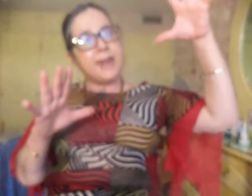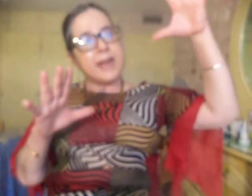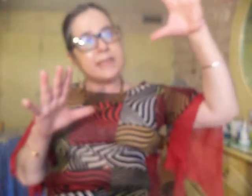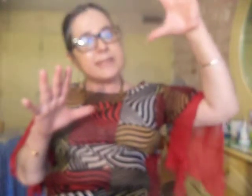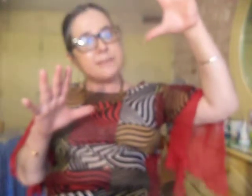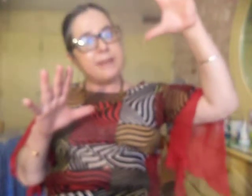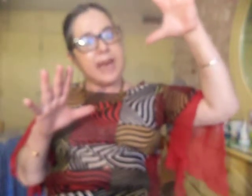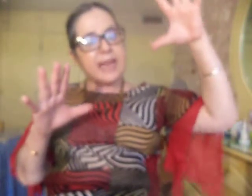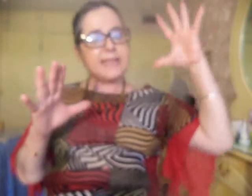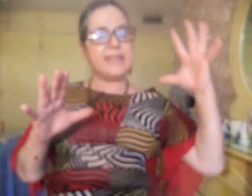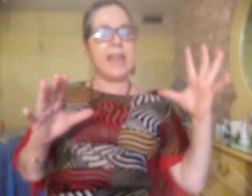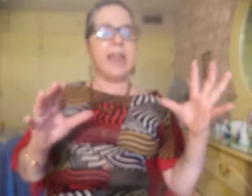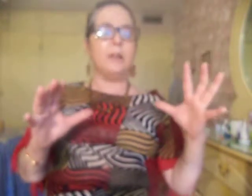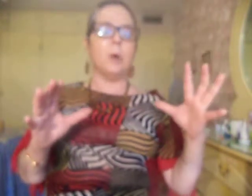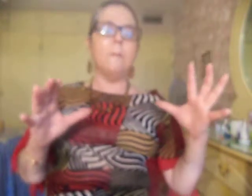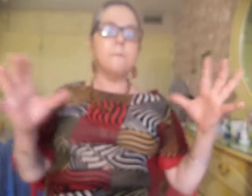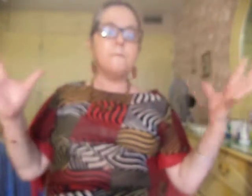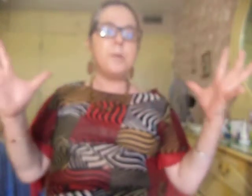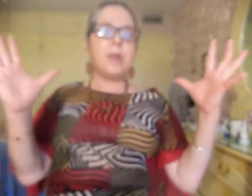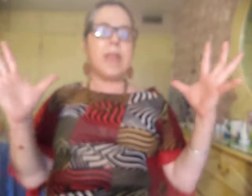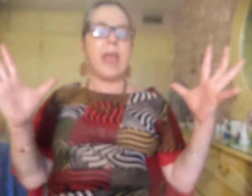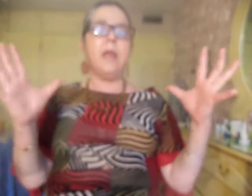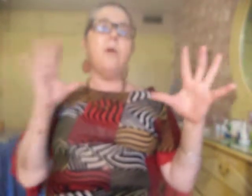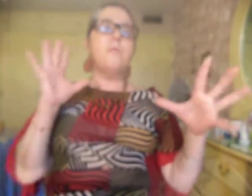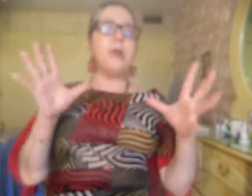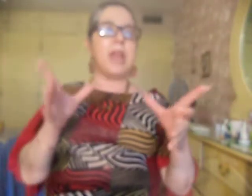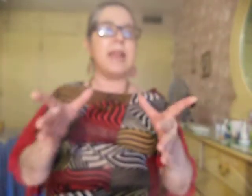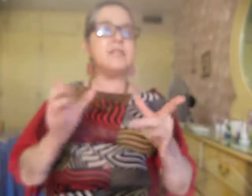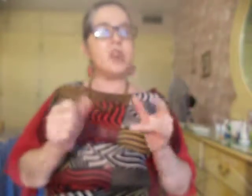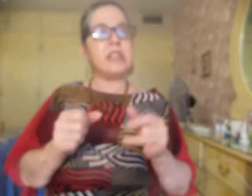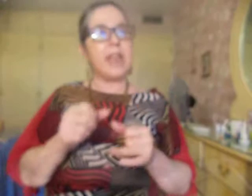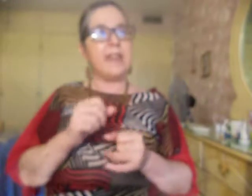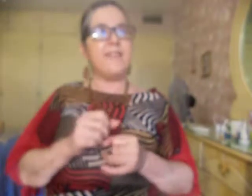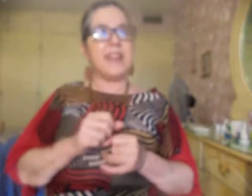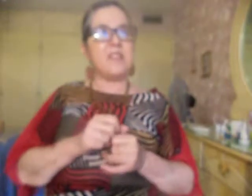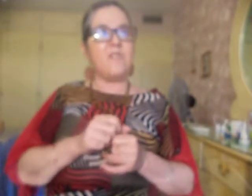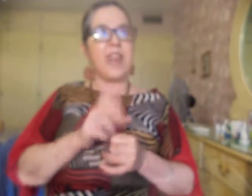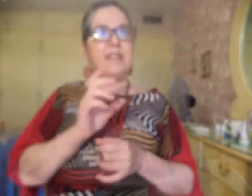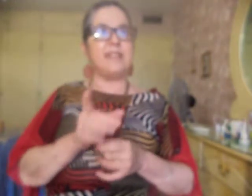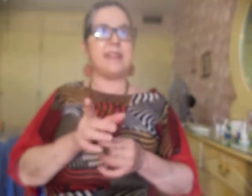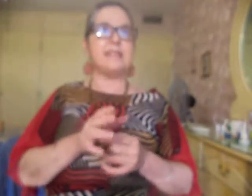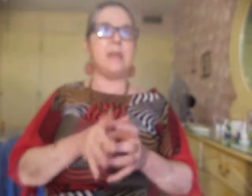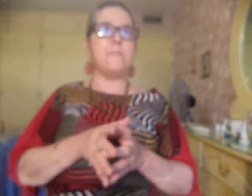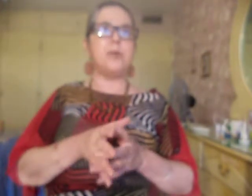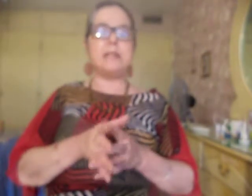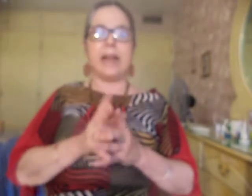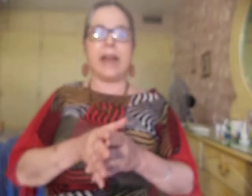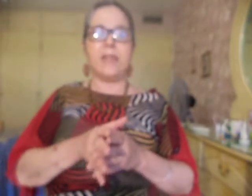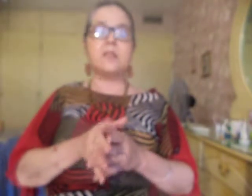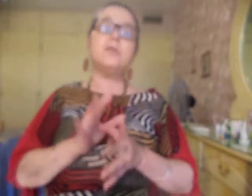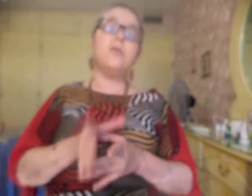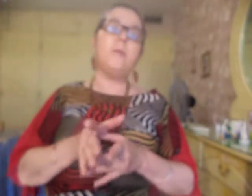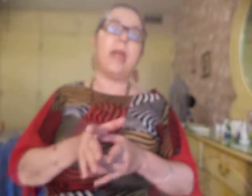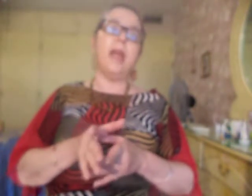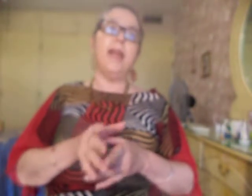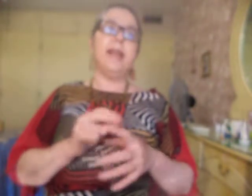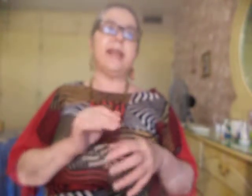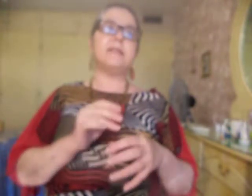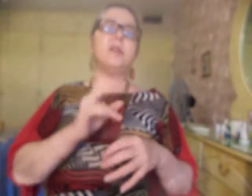apenas va saliendo. ¿Por qué? Porque el sol tiene tres diferentes tipos de rayos UV. Es